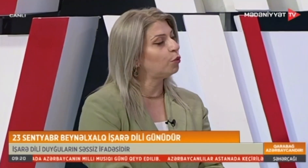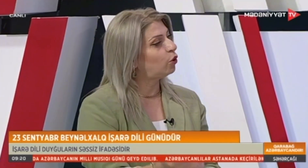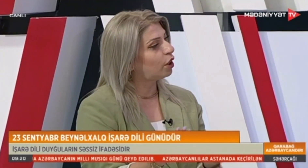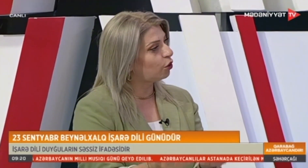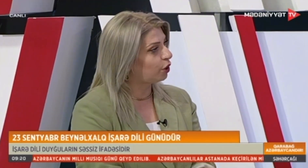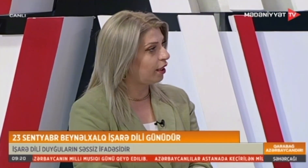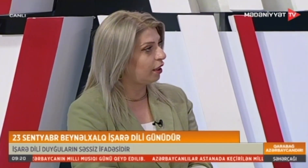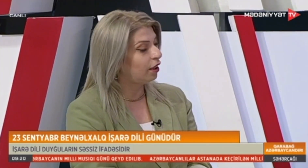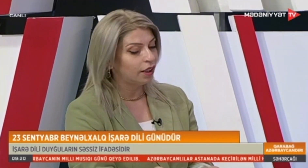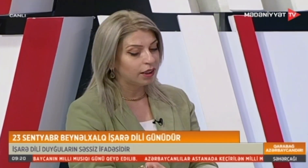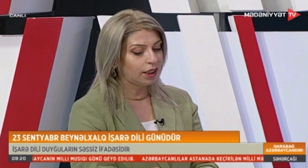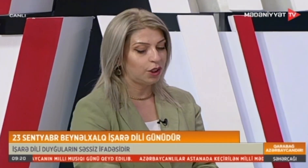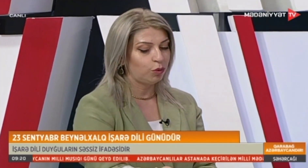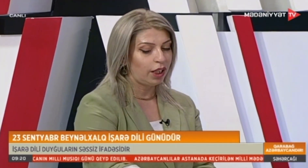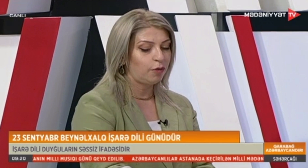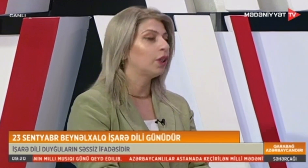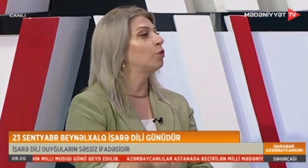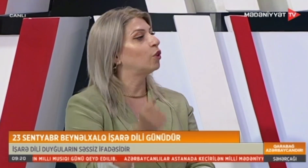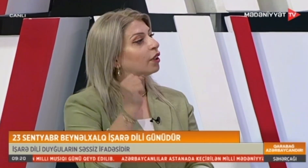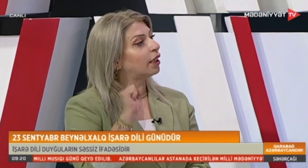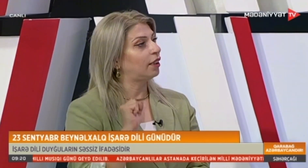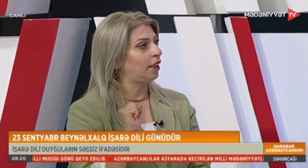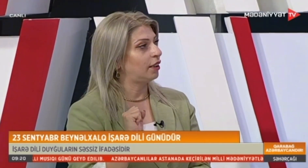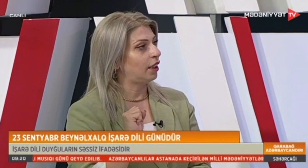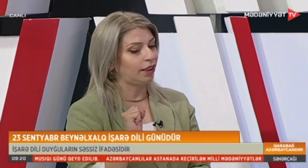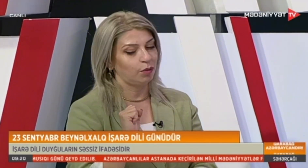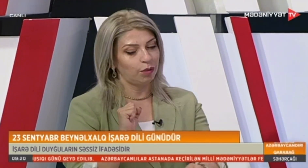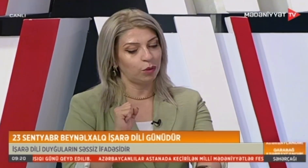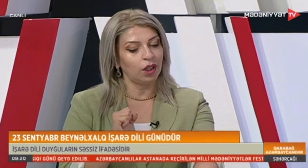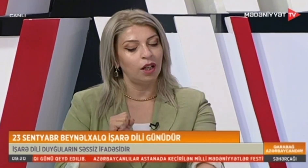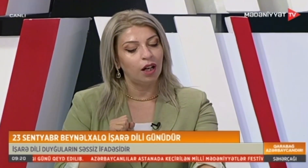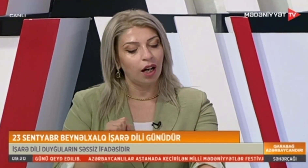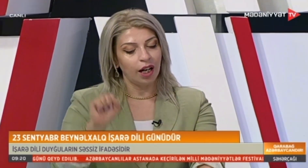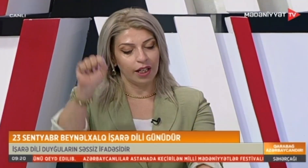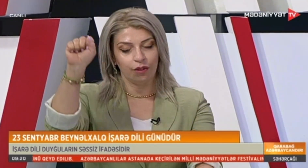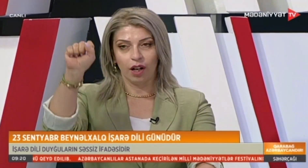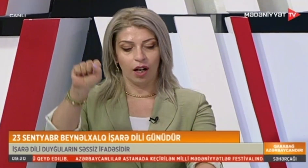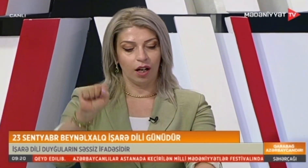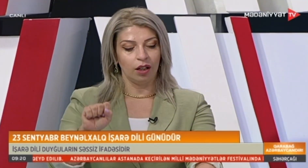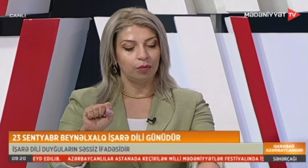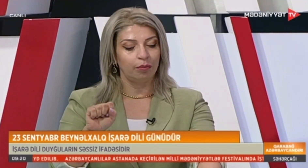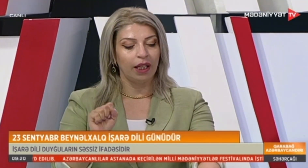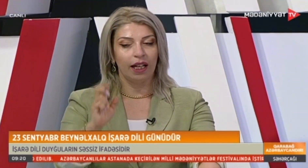onlara göstəririk. Sadəcə bu əlifbanı biz onlara daktillə izah edirik. Mən burada A hərfi A, B hərfi